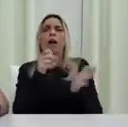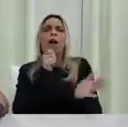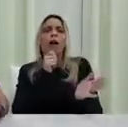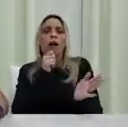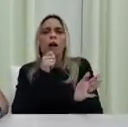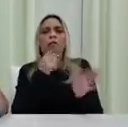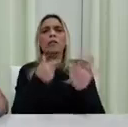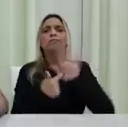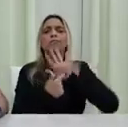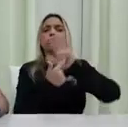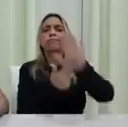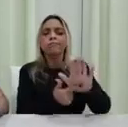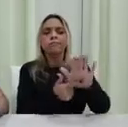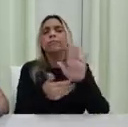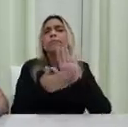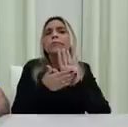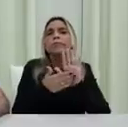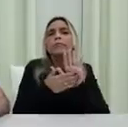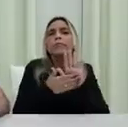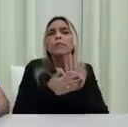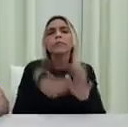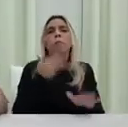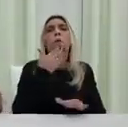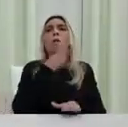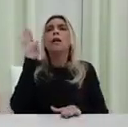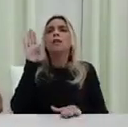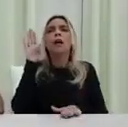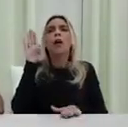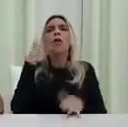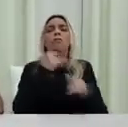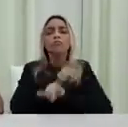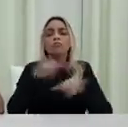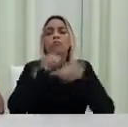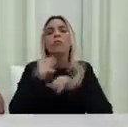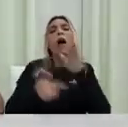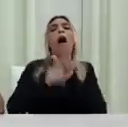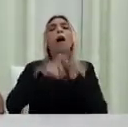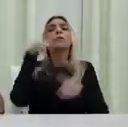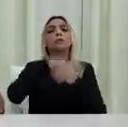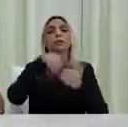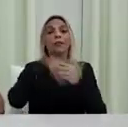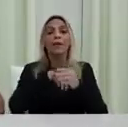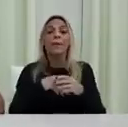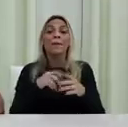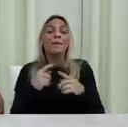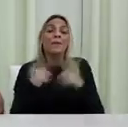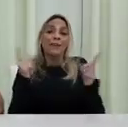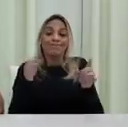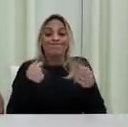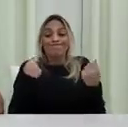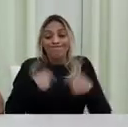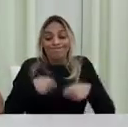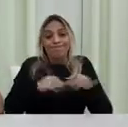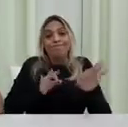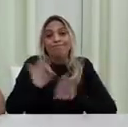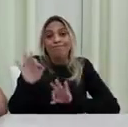apresentou ainda, promessa de campanha. Mas nós temos que trabalhar para chegar um projeto na Câmara de modo que